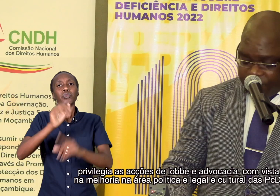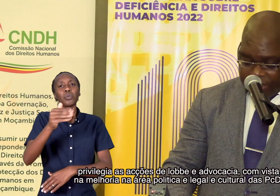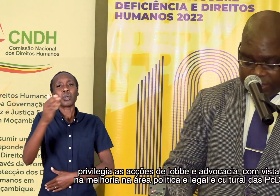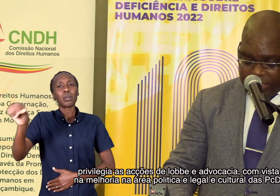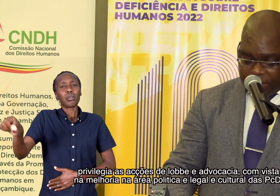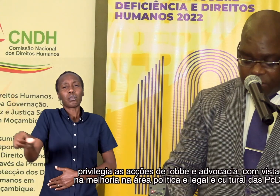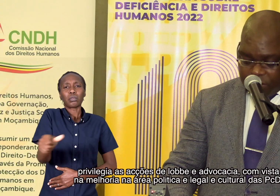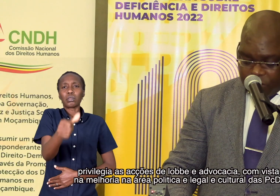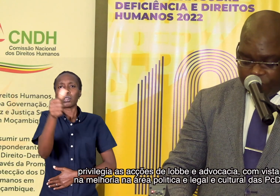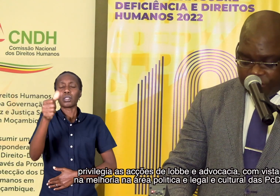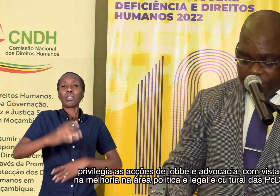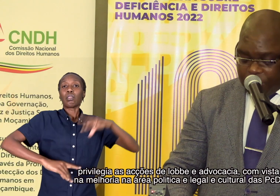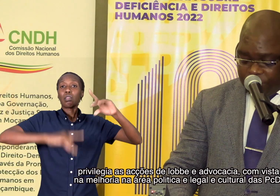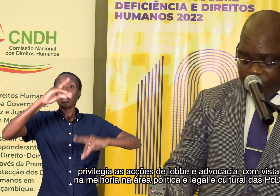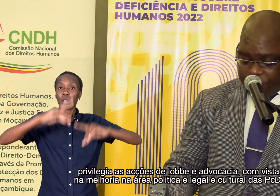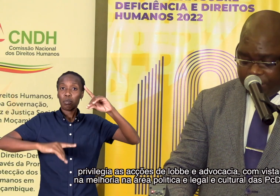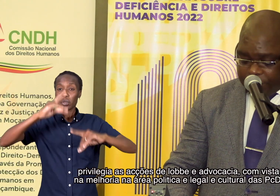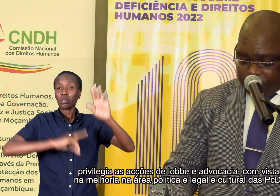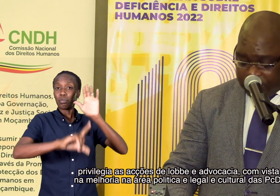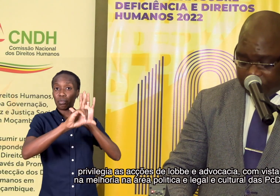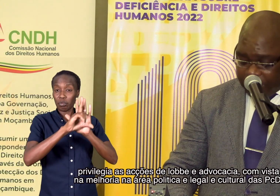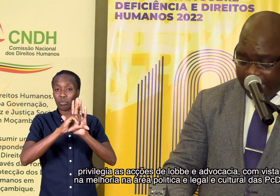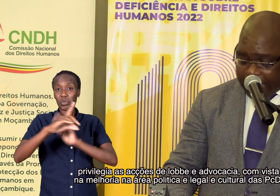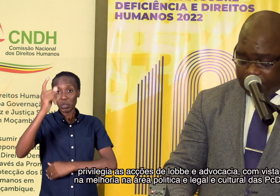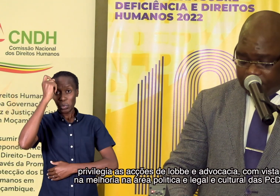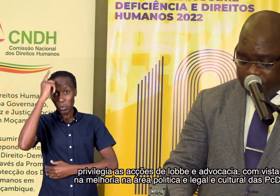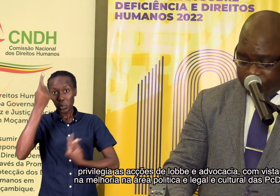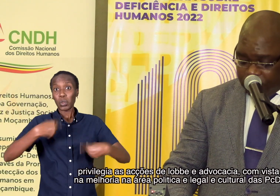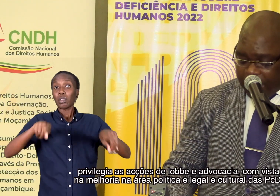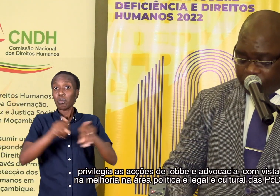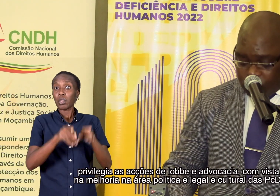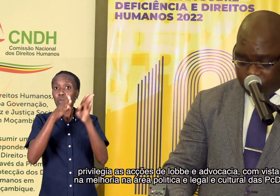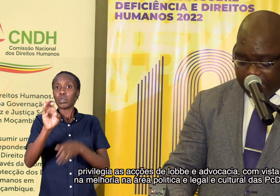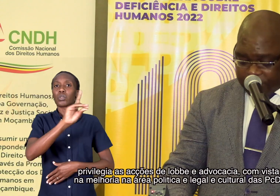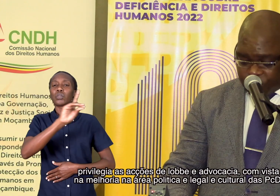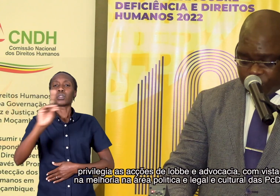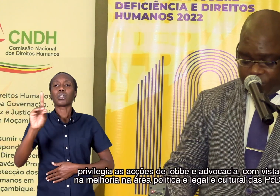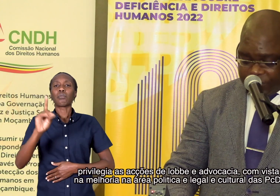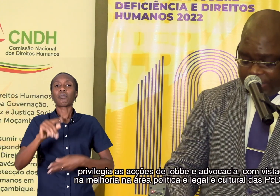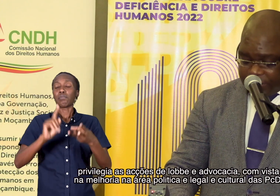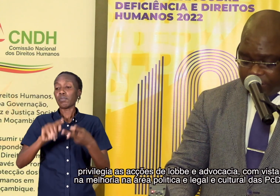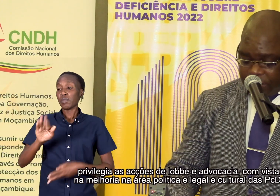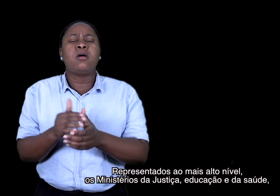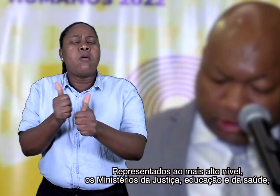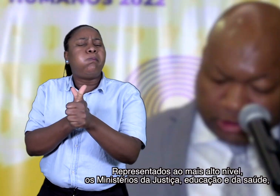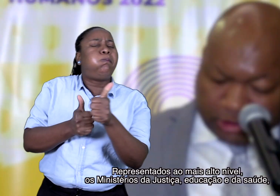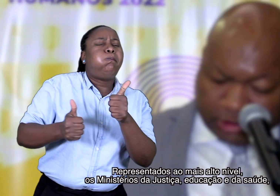e advocacia com vista à melhoria do ambiente político, legal, institucional e cultural das pessoas com